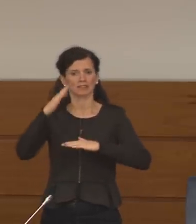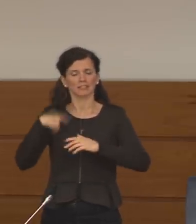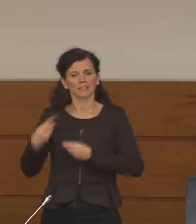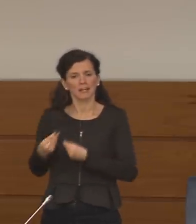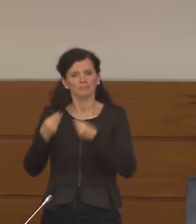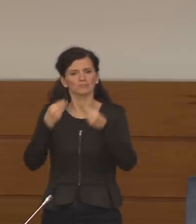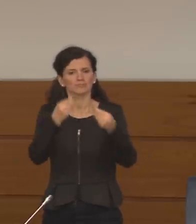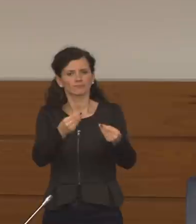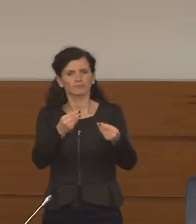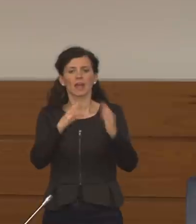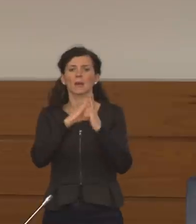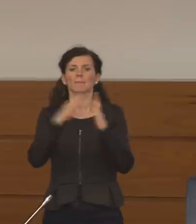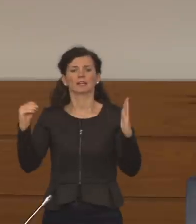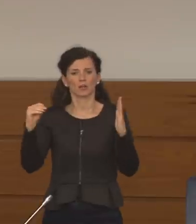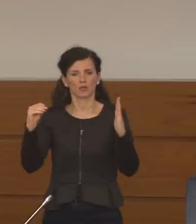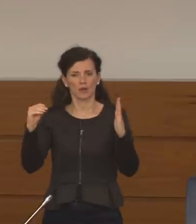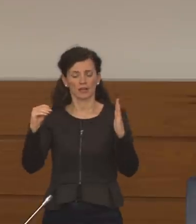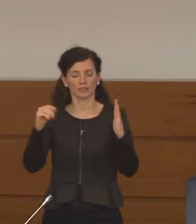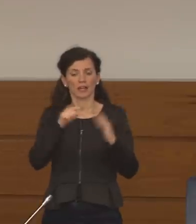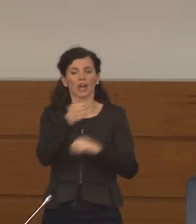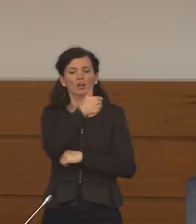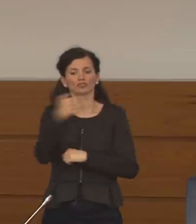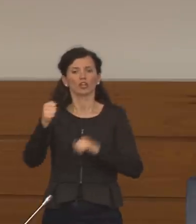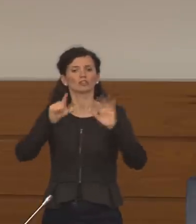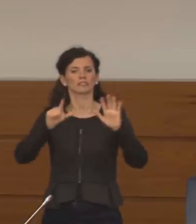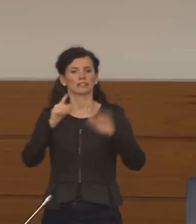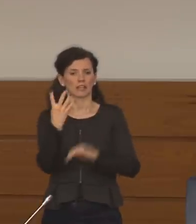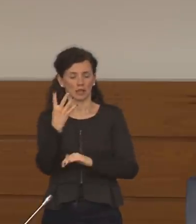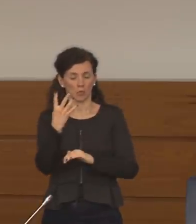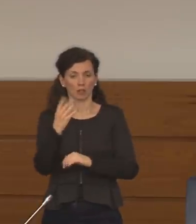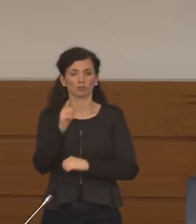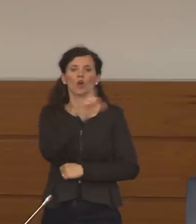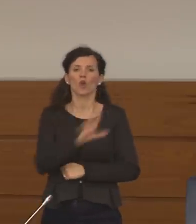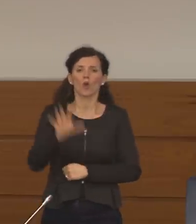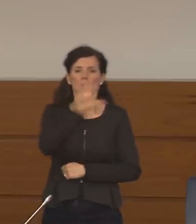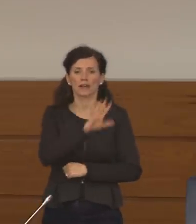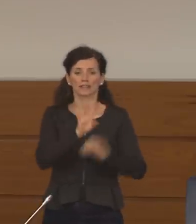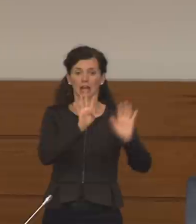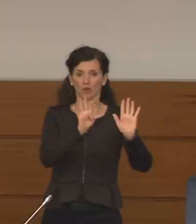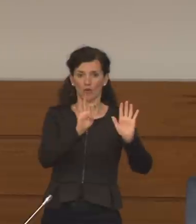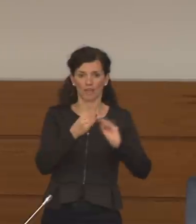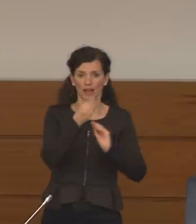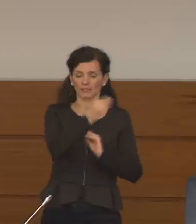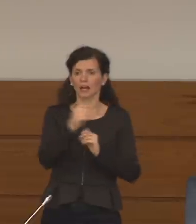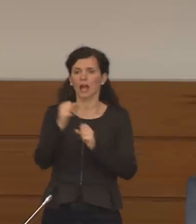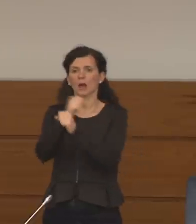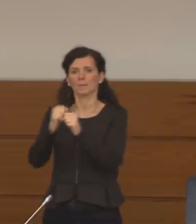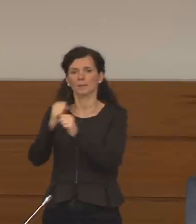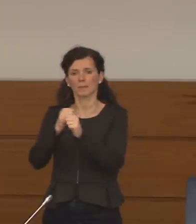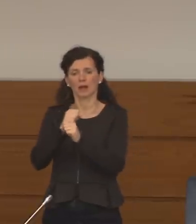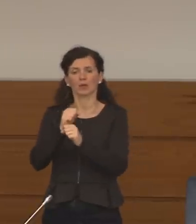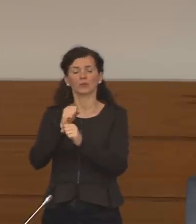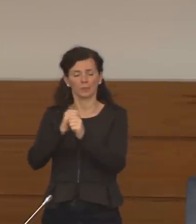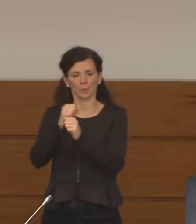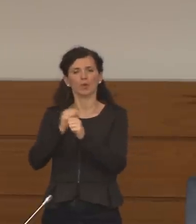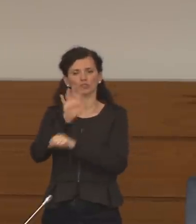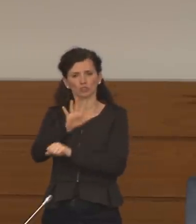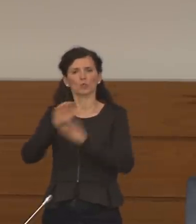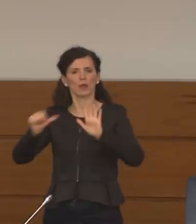regioni emilia romagna e il numero di 174 lombardia 90 e piemonte 56